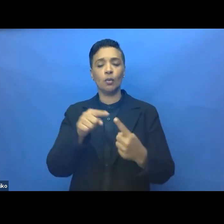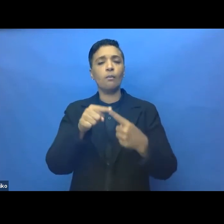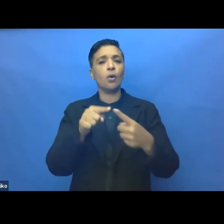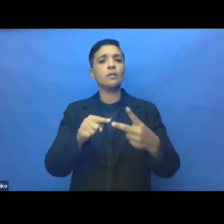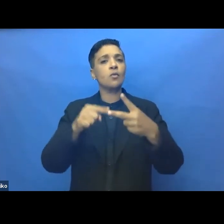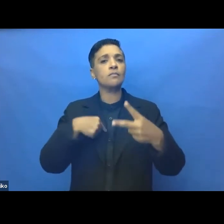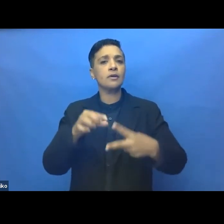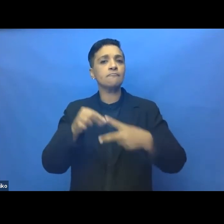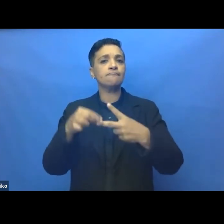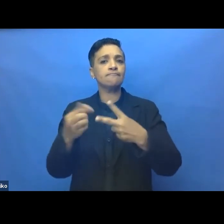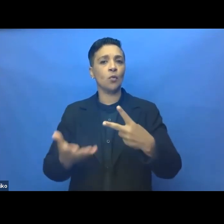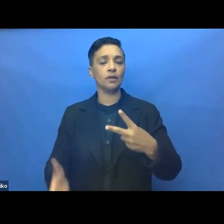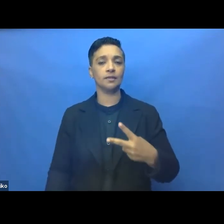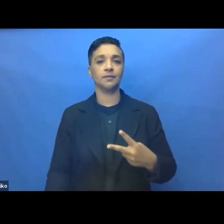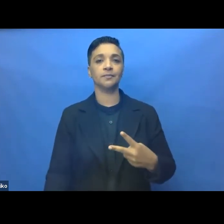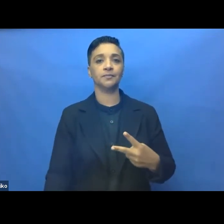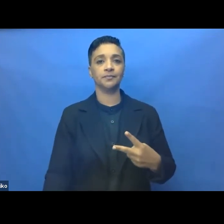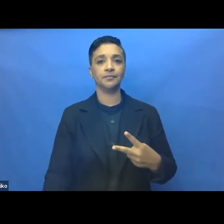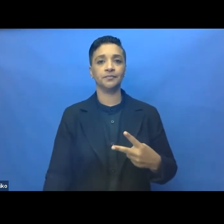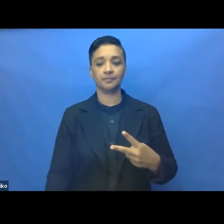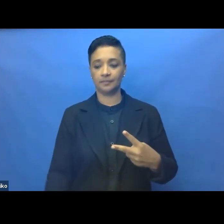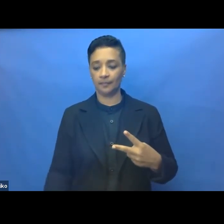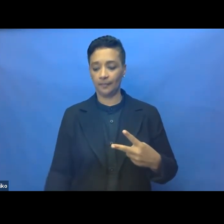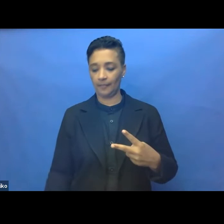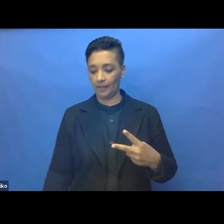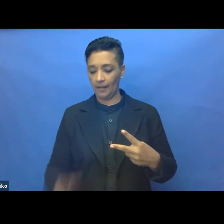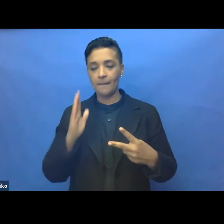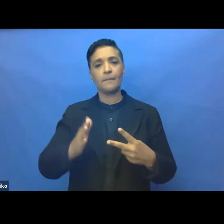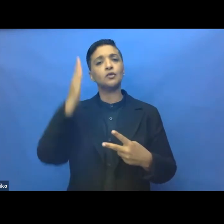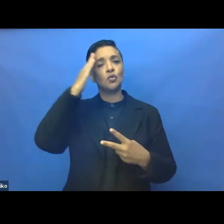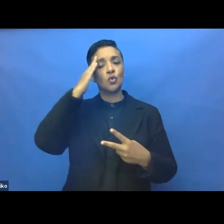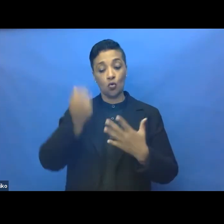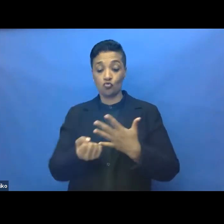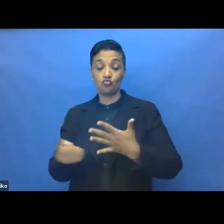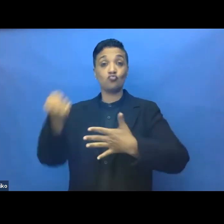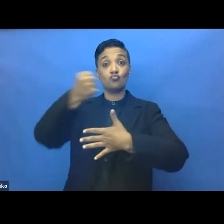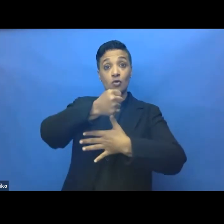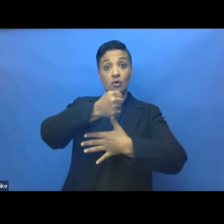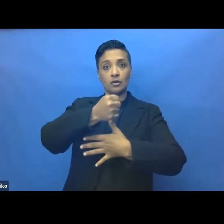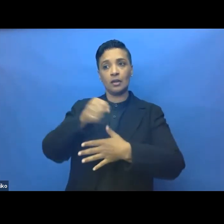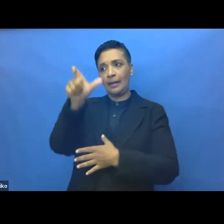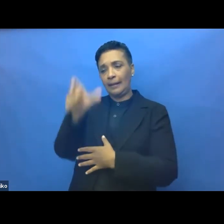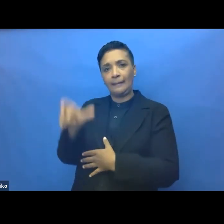promouvant leurs droits. Vous avez également partagé sur la priorité de renforcer les